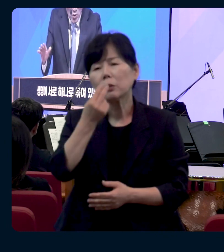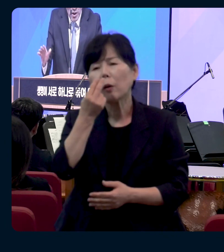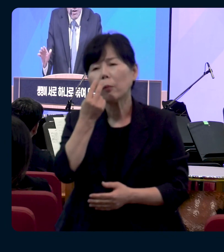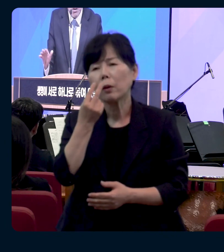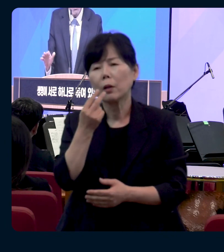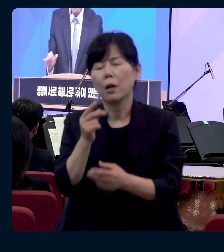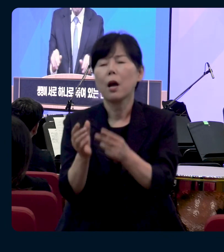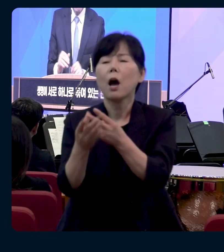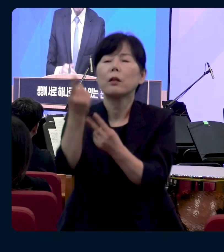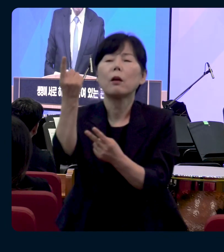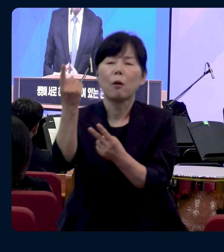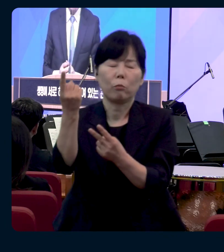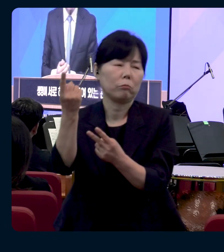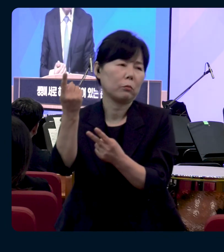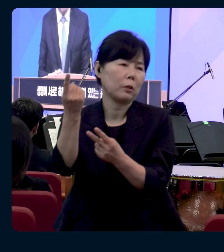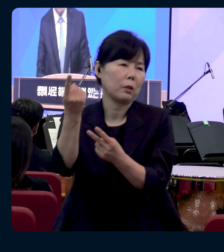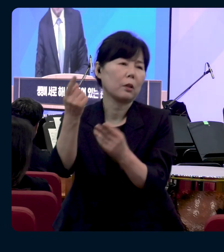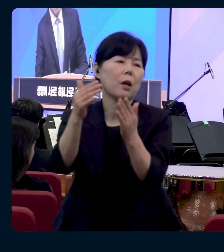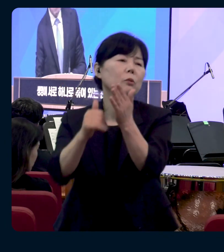그게 가족이라는 것이죠.